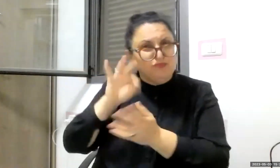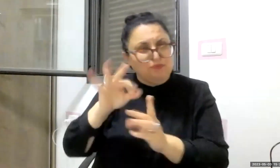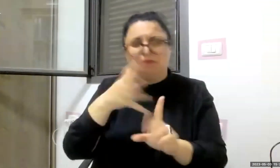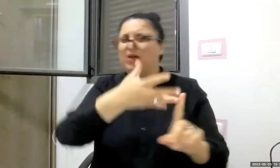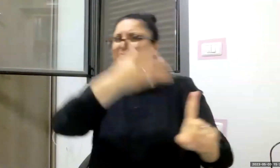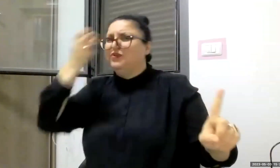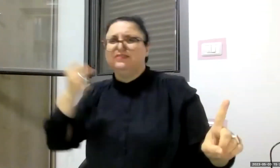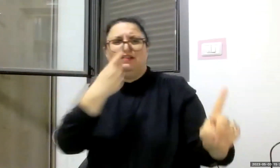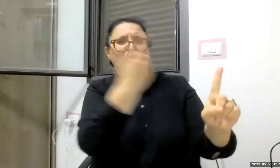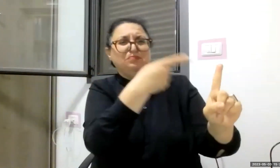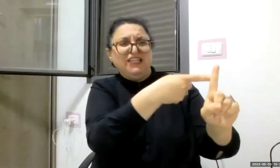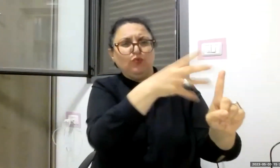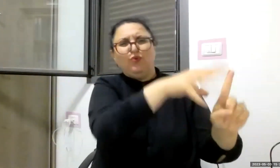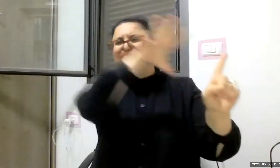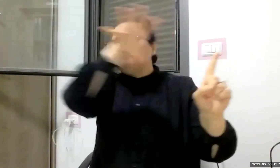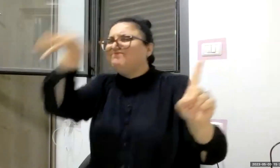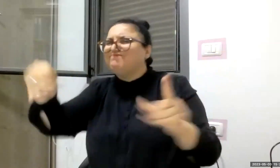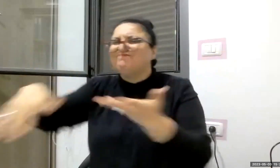שמיועד לחרשים עיוורים.